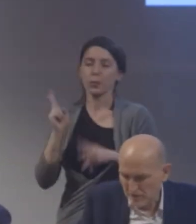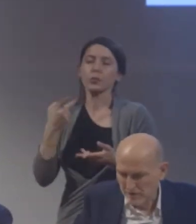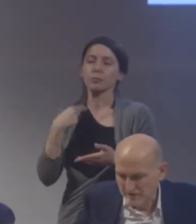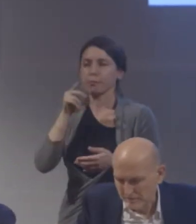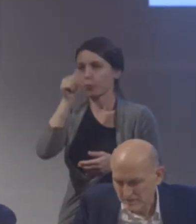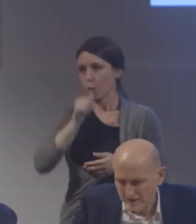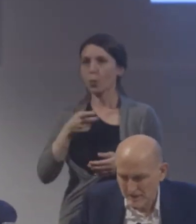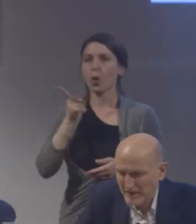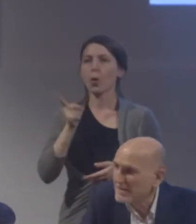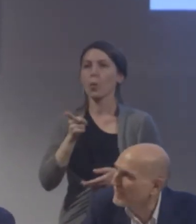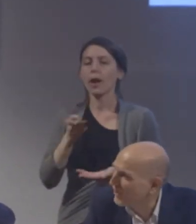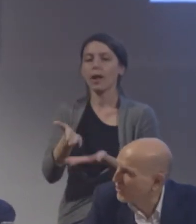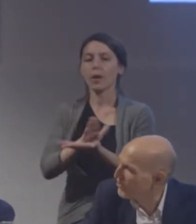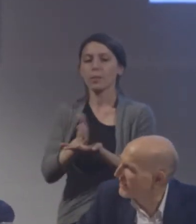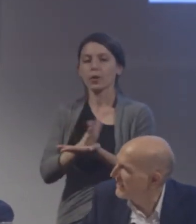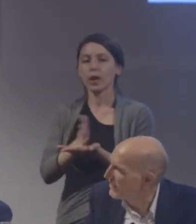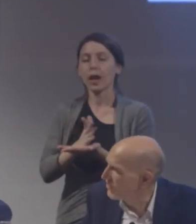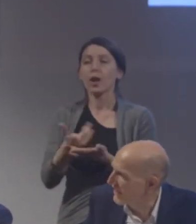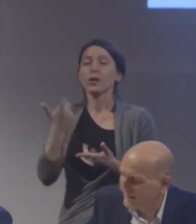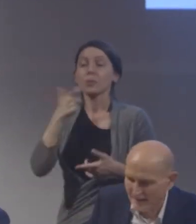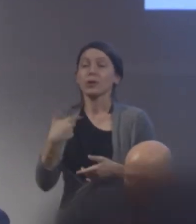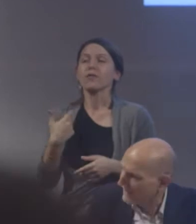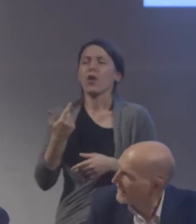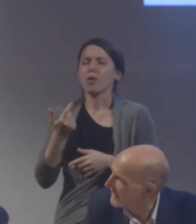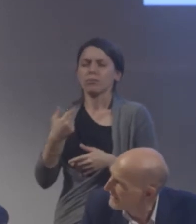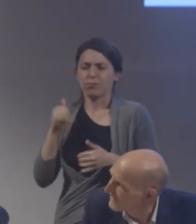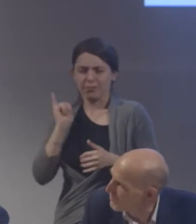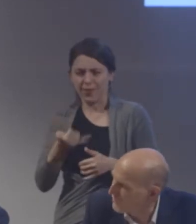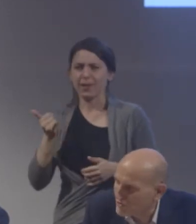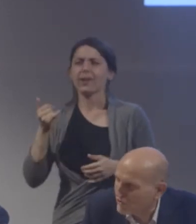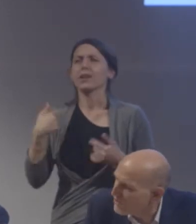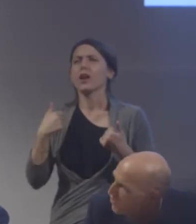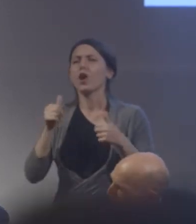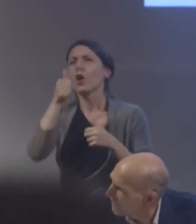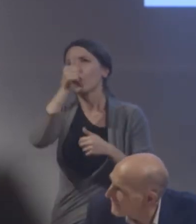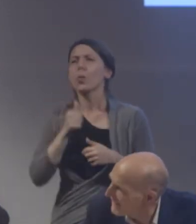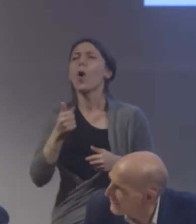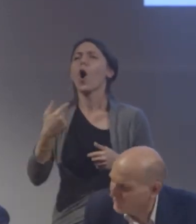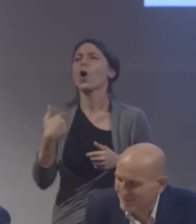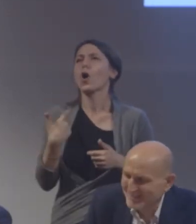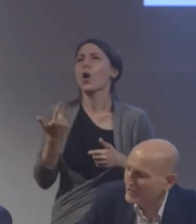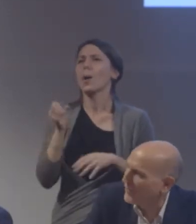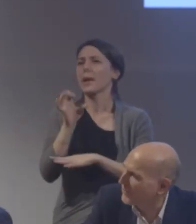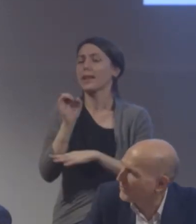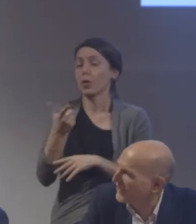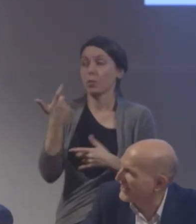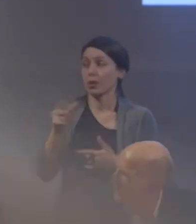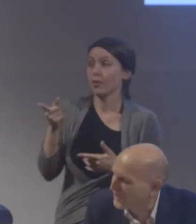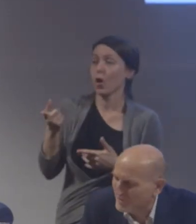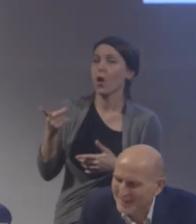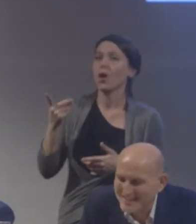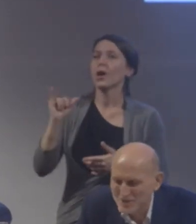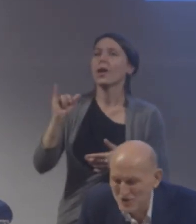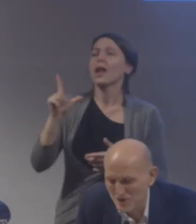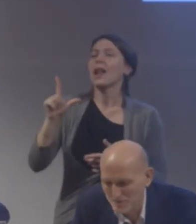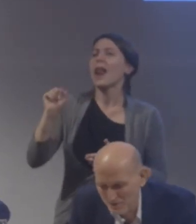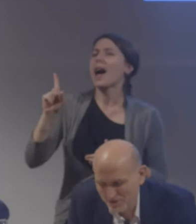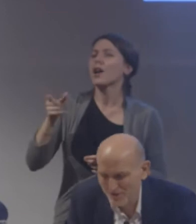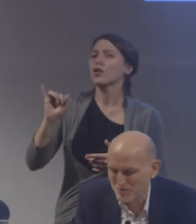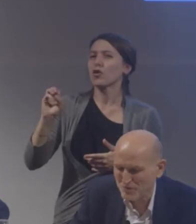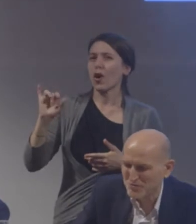moderare insomma l'esperienza pedagogica di Radio 3, che il professor La Gioia, perché è un collaboratore di Radio 3, quindi